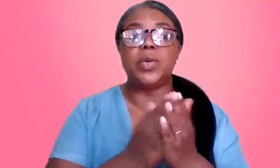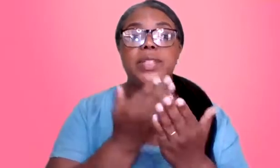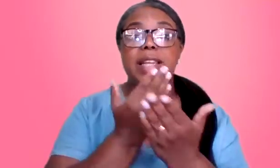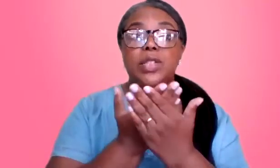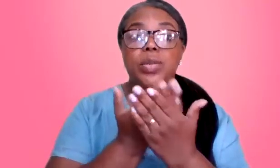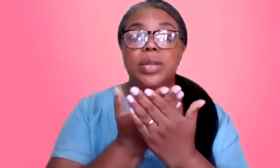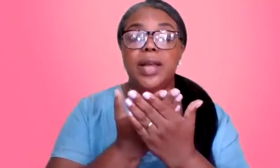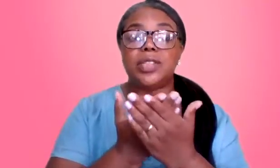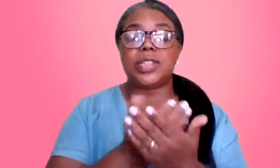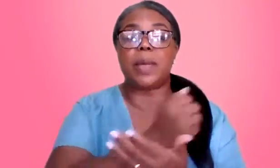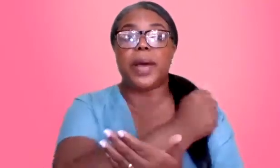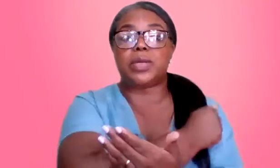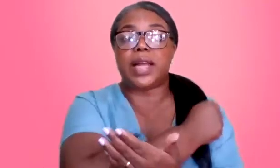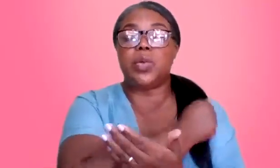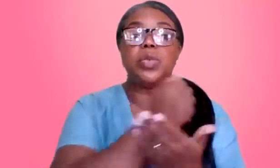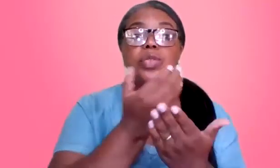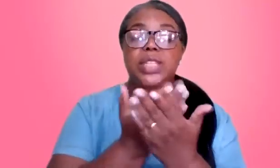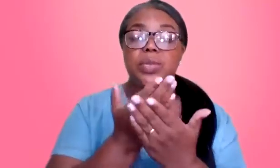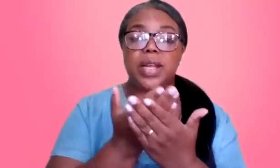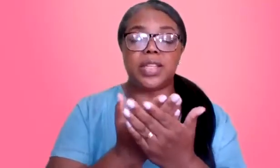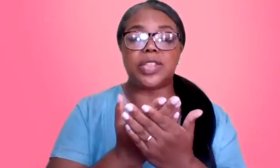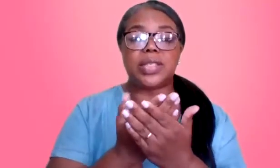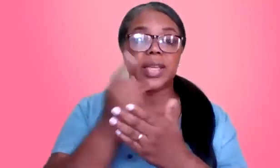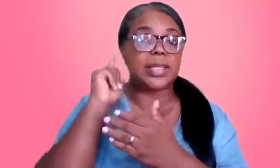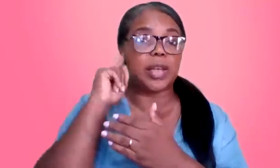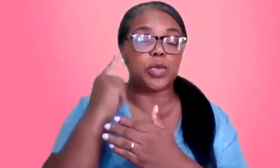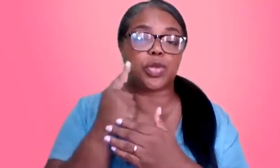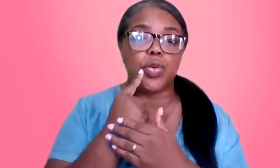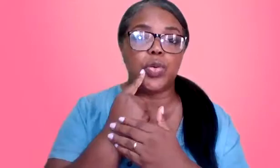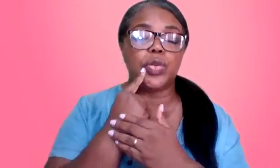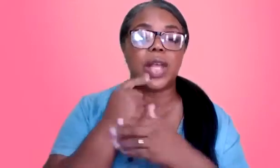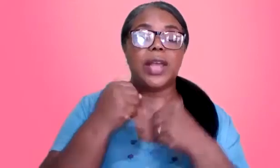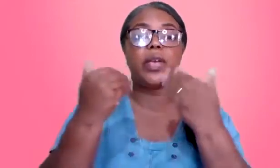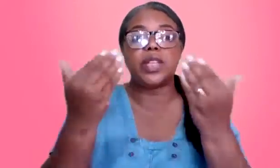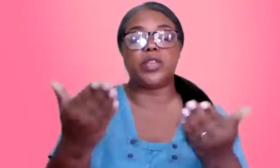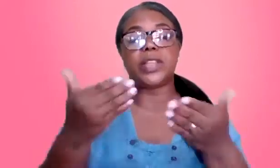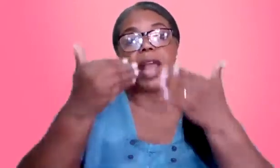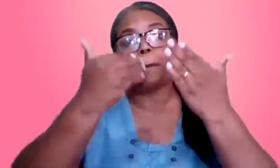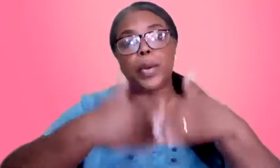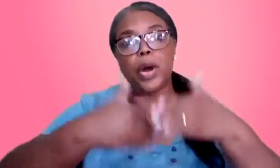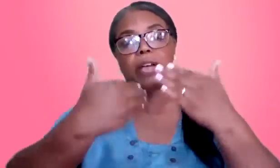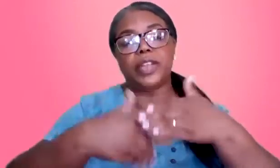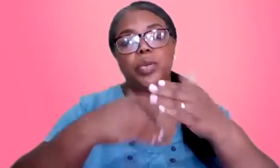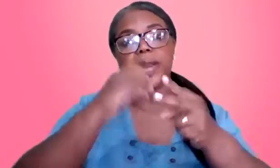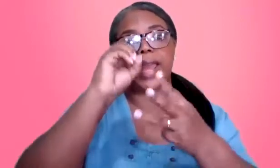os estudantes, né, para os alunos estudantes que são surdos. Então, eles vão fazer a prova do